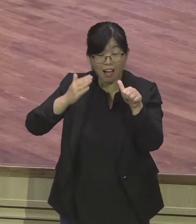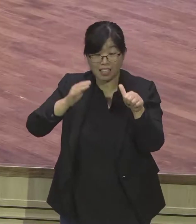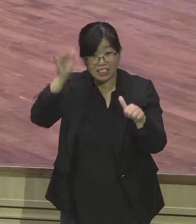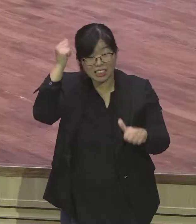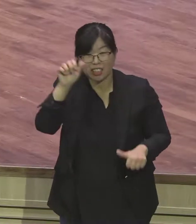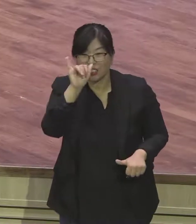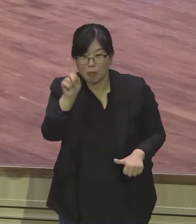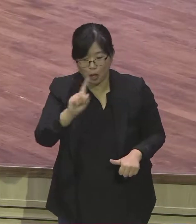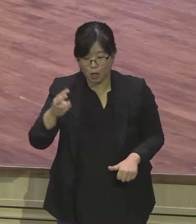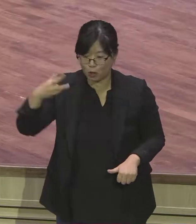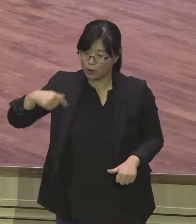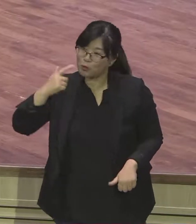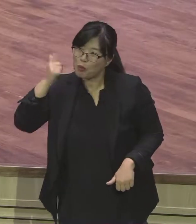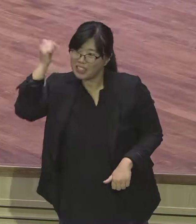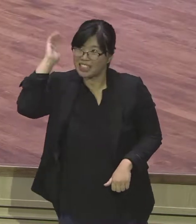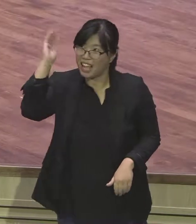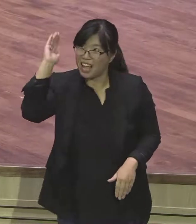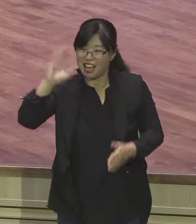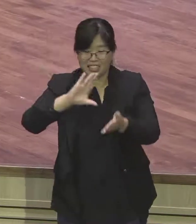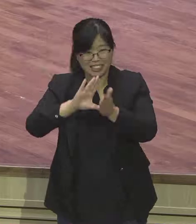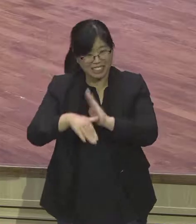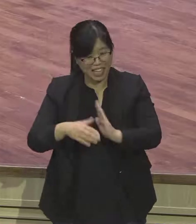내가 그런 공간을 자주 치지 마라 내가 그랬는데